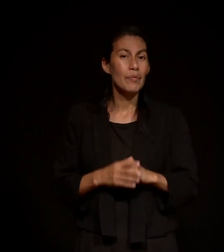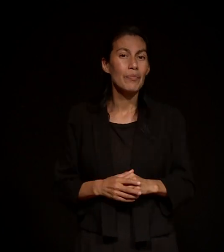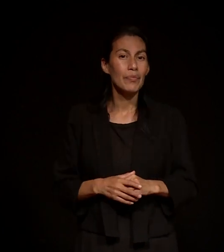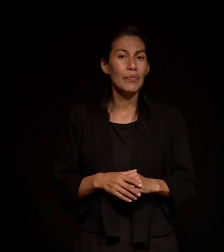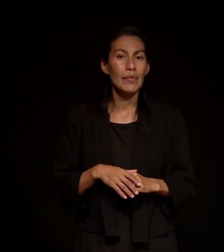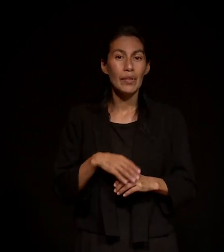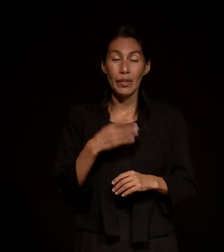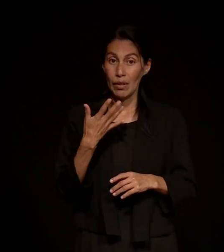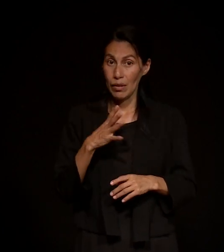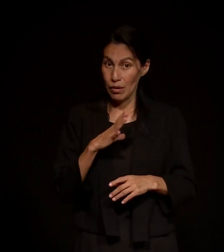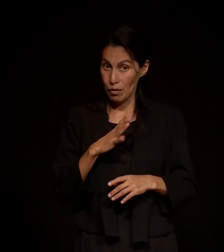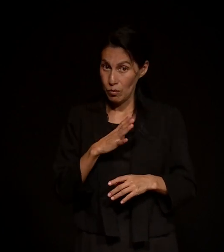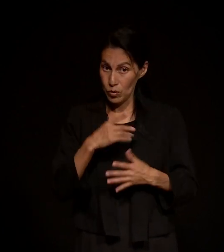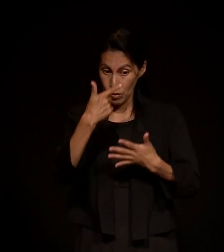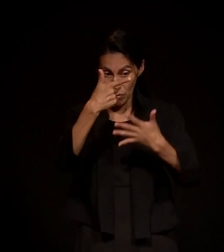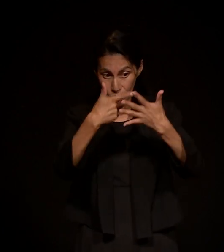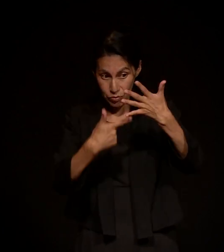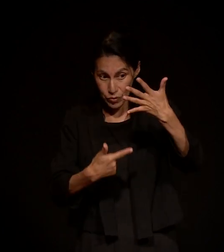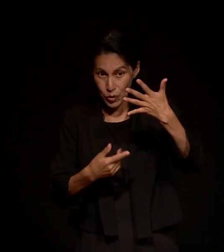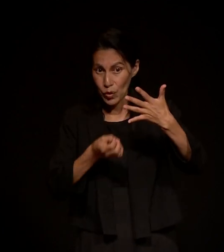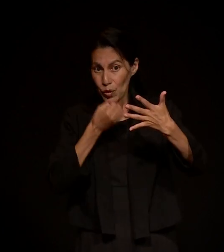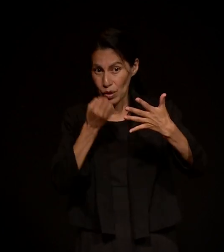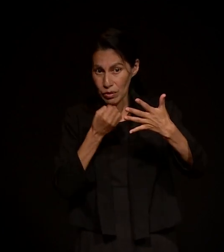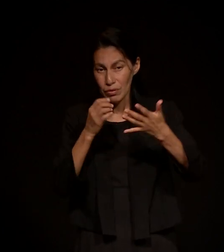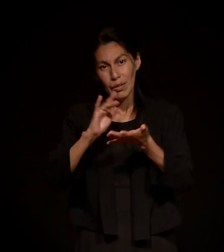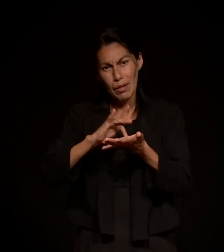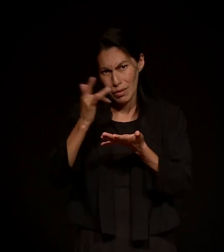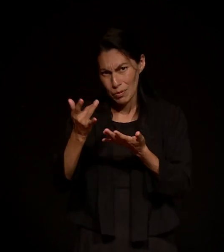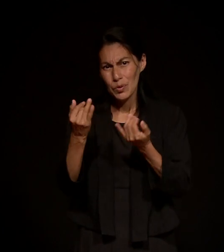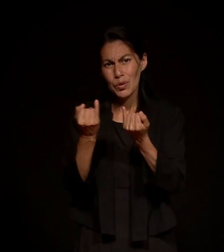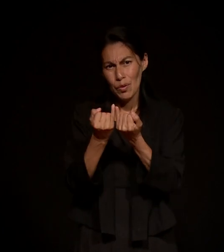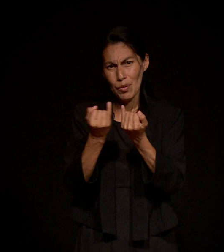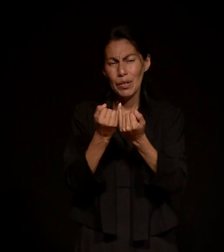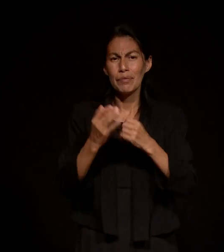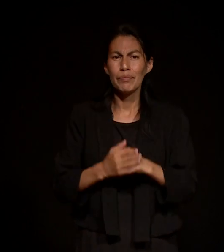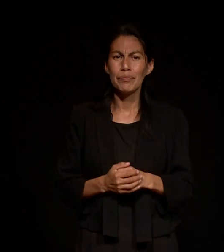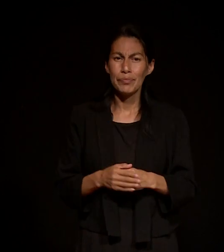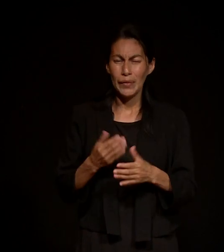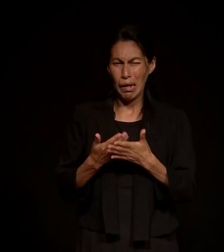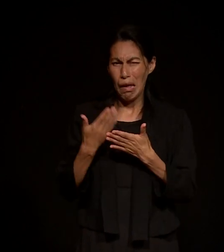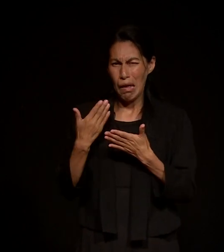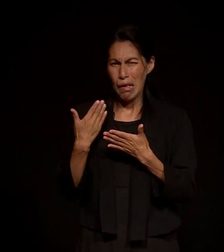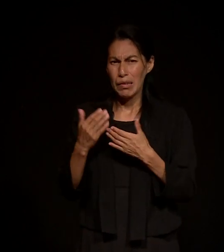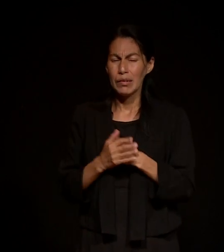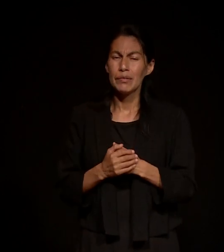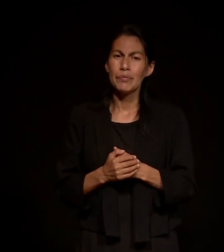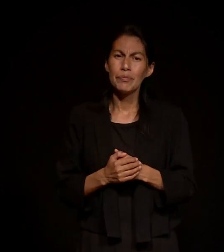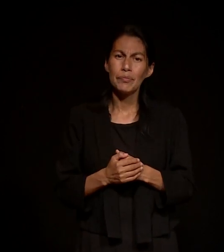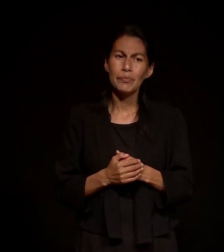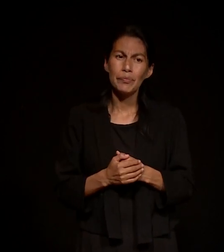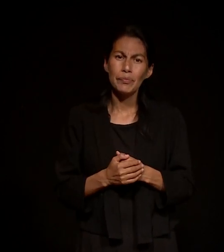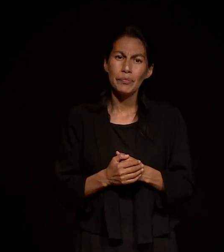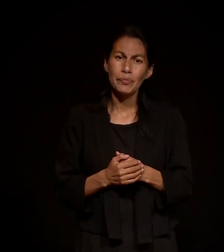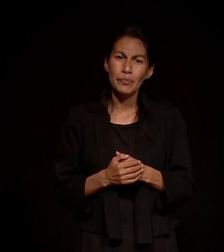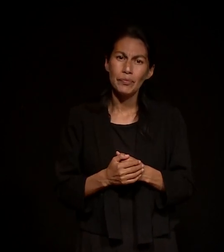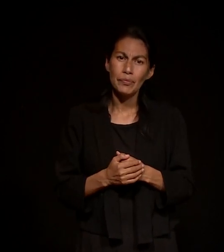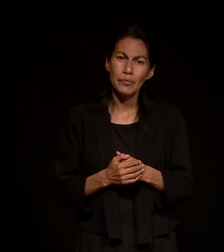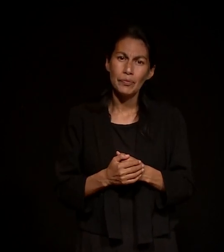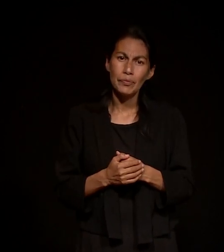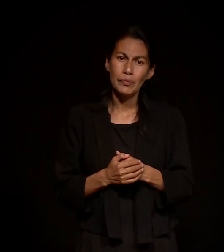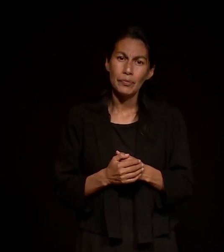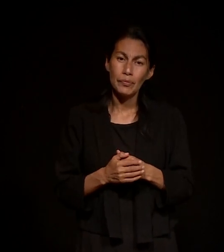llegado varios pedidos de oración y también varios agradecimientos. Antes que todo,